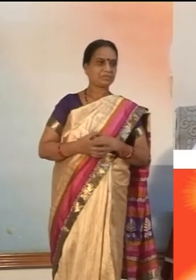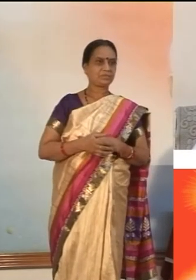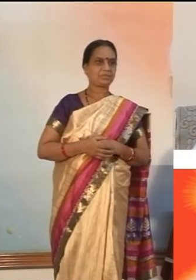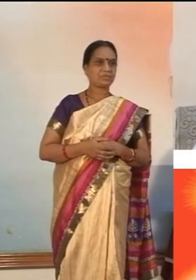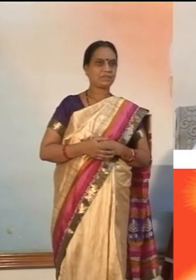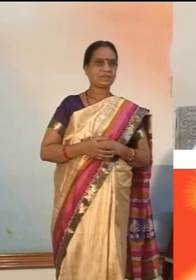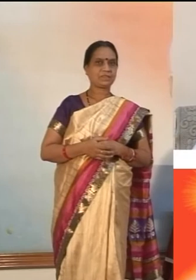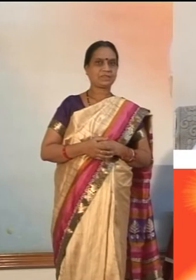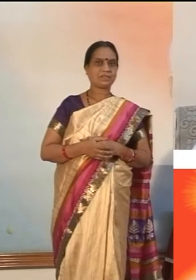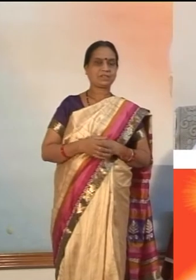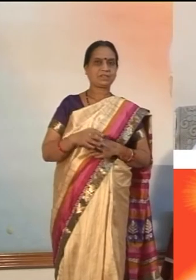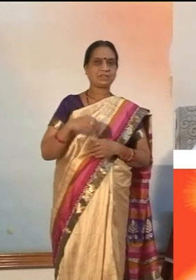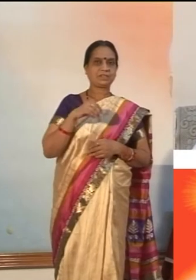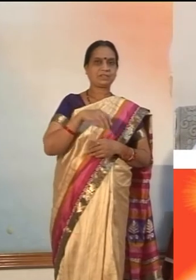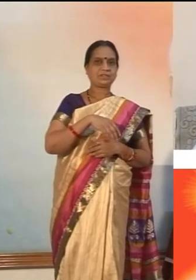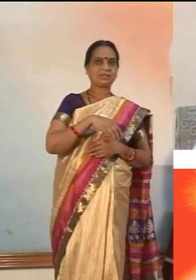यानी